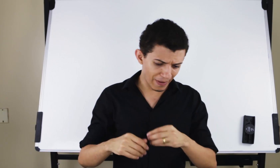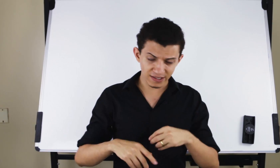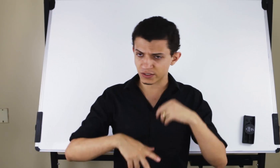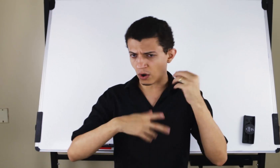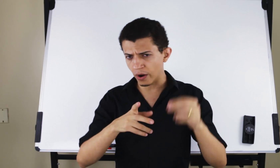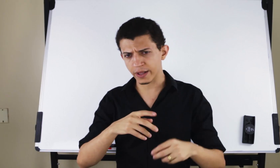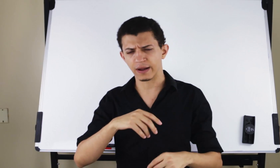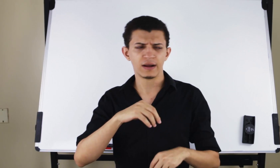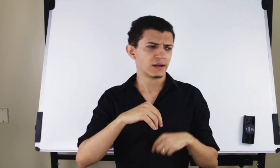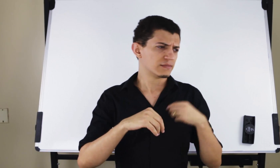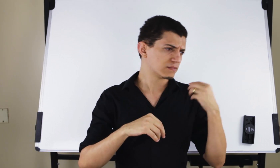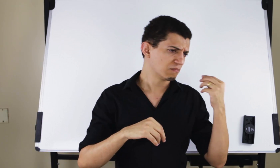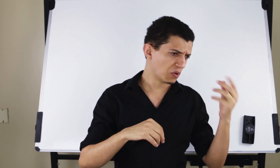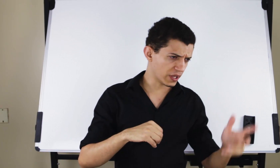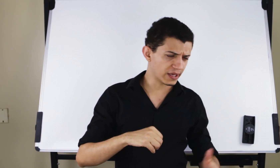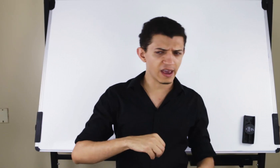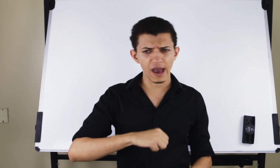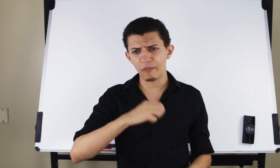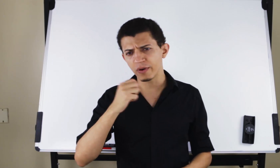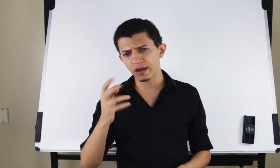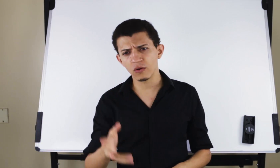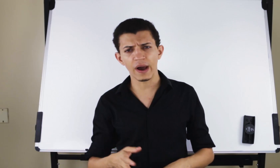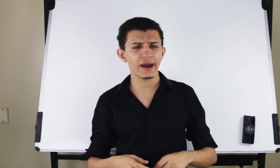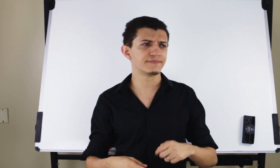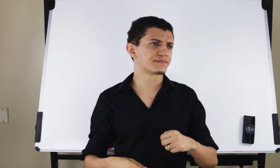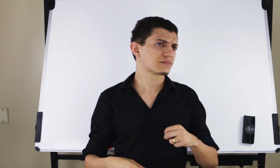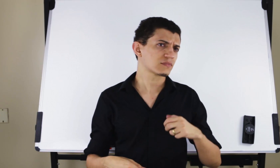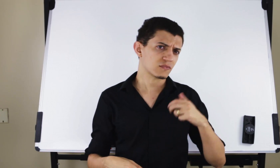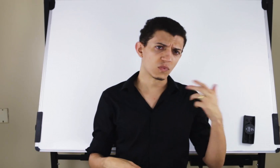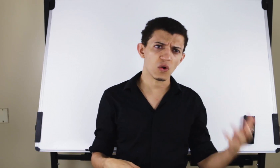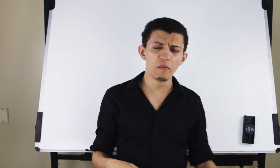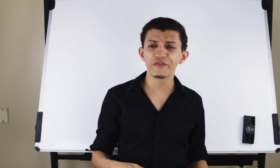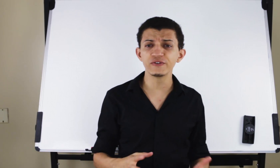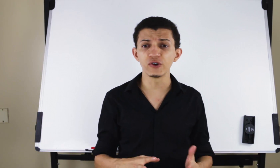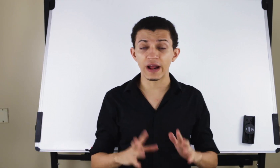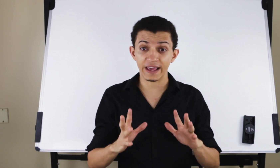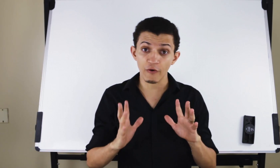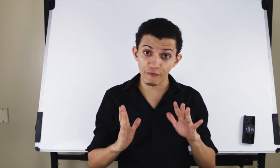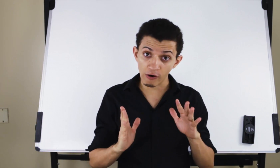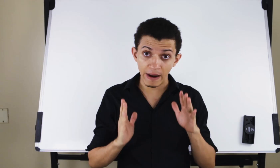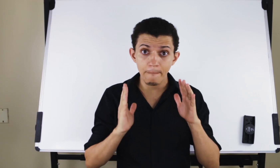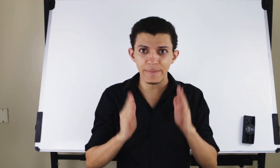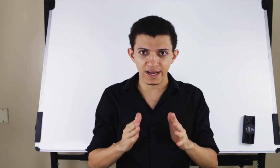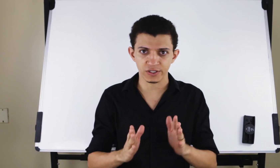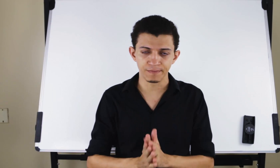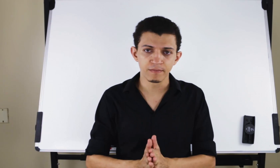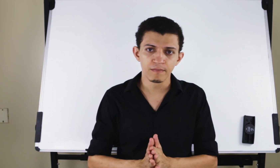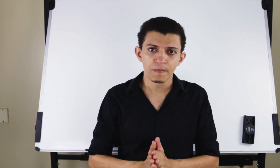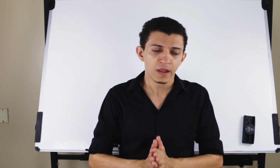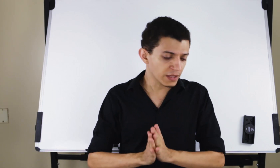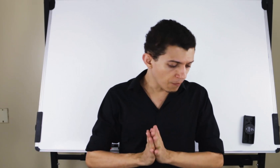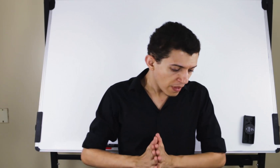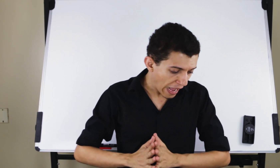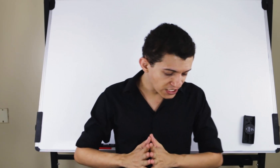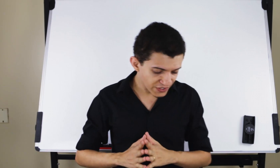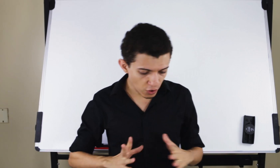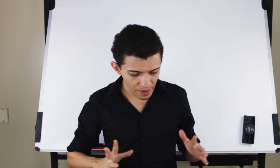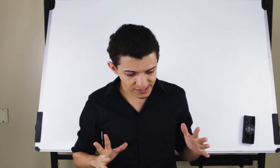parte histórica. Por que é, por que não é, como funciona. Aqui é o foco na prática. Então, a gente vai começar